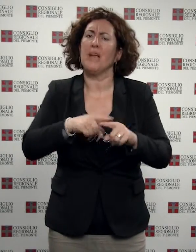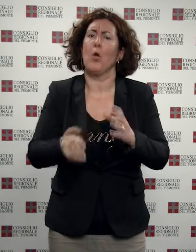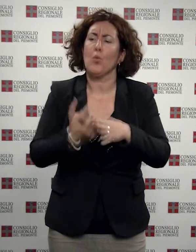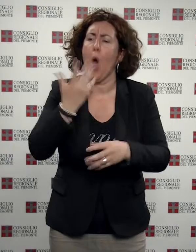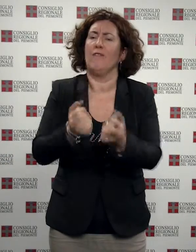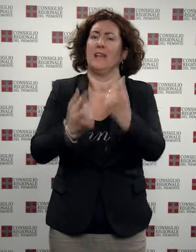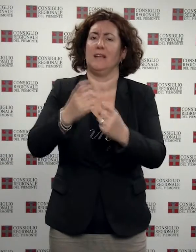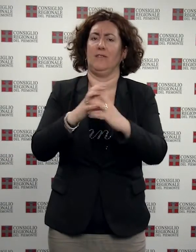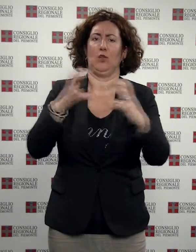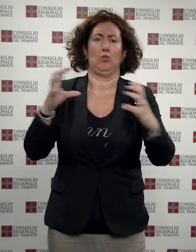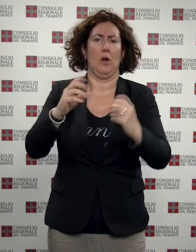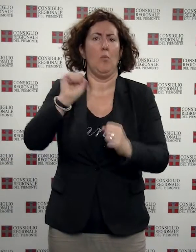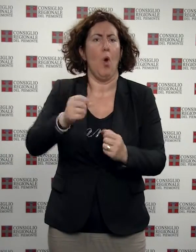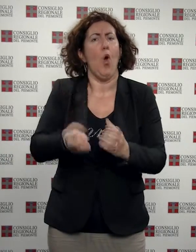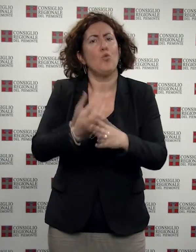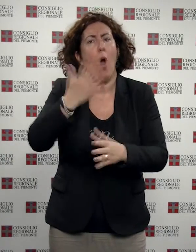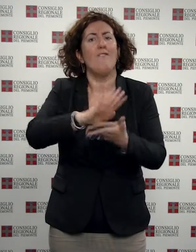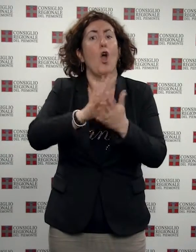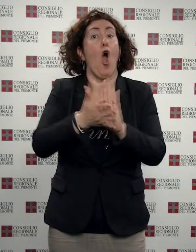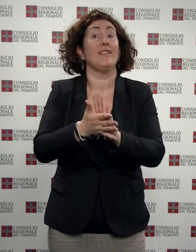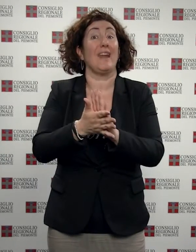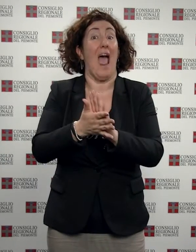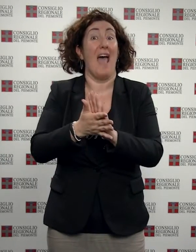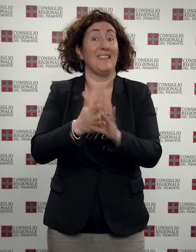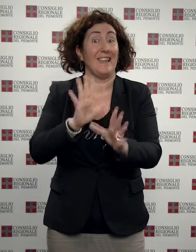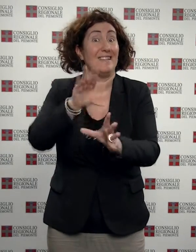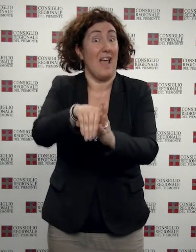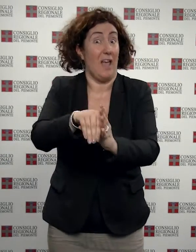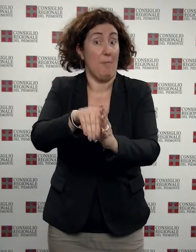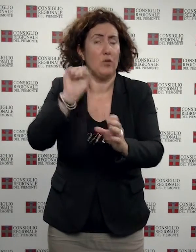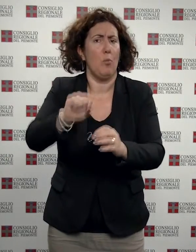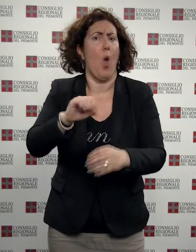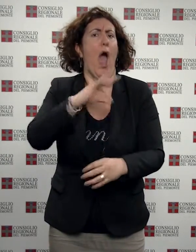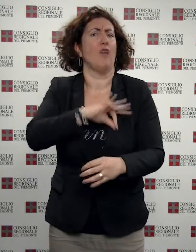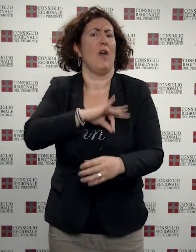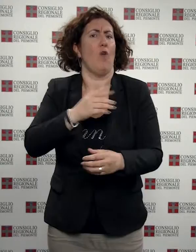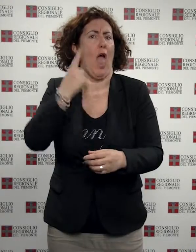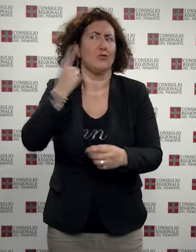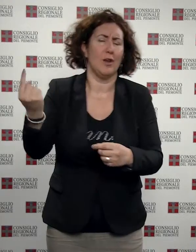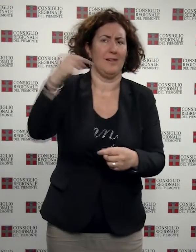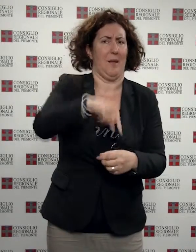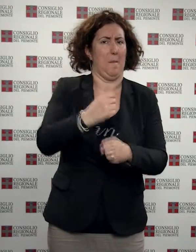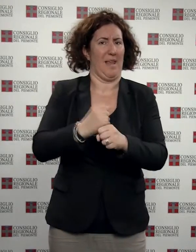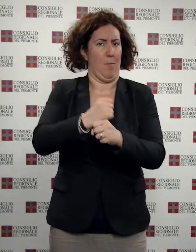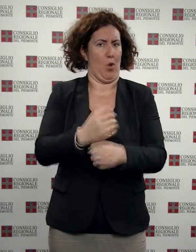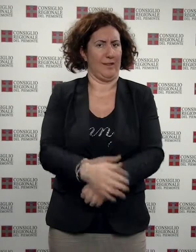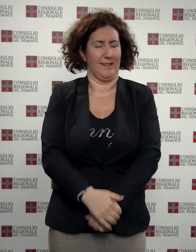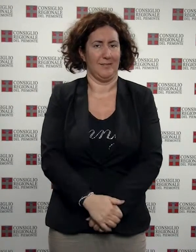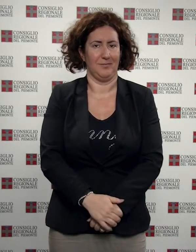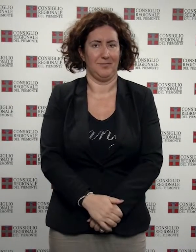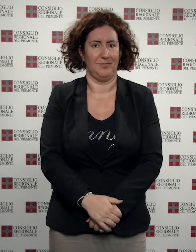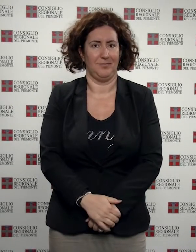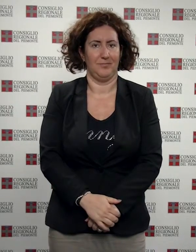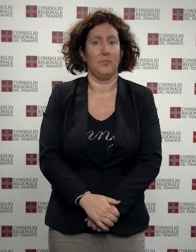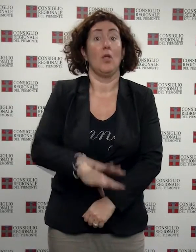per far sì che con i nuovi contratti di insediamento ci siano delle agevolazioni per venire in Piemonte. Nella seduta